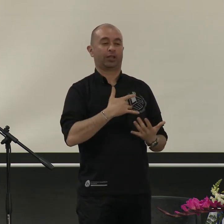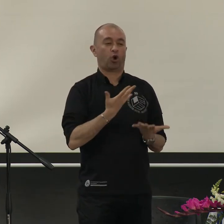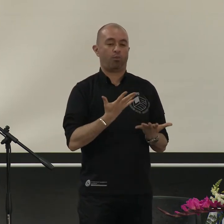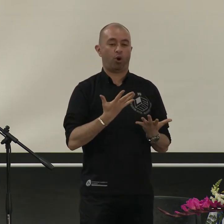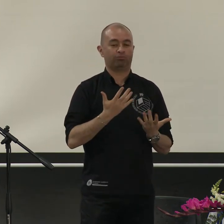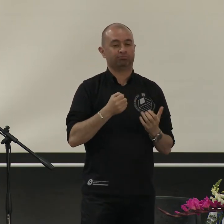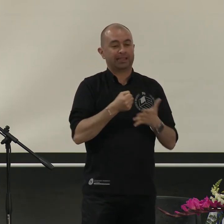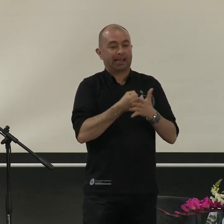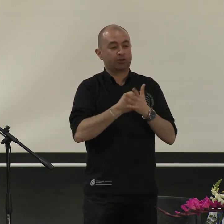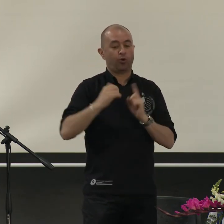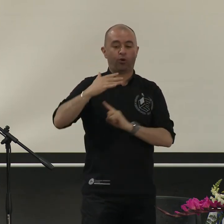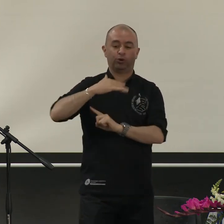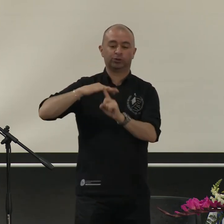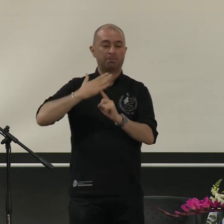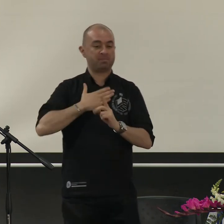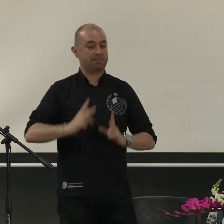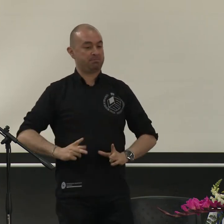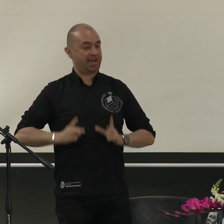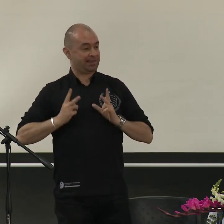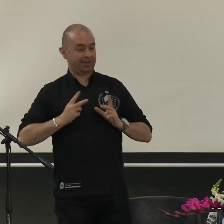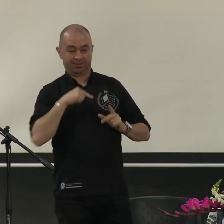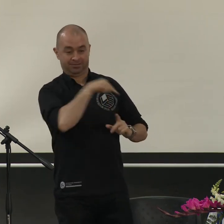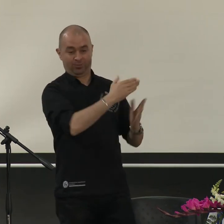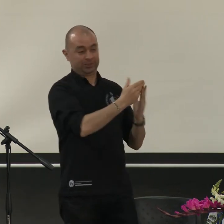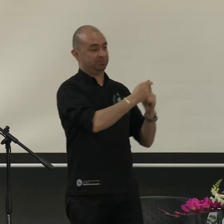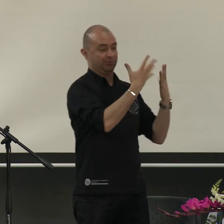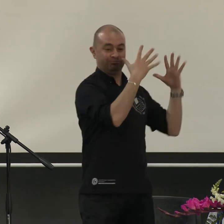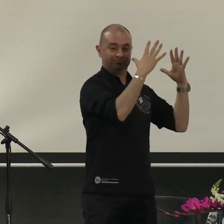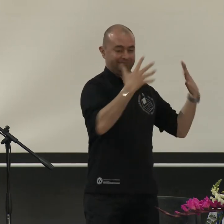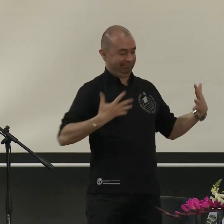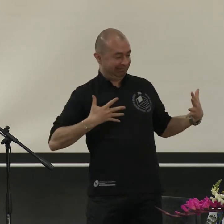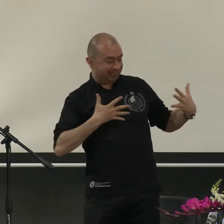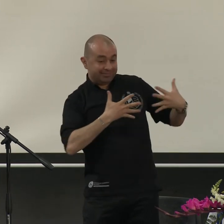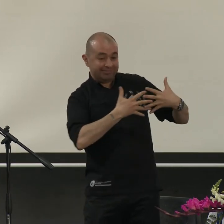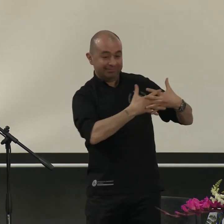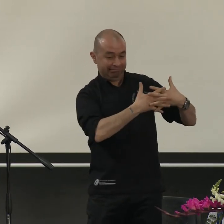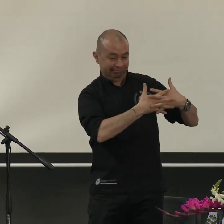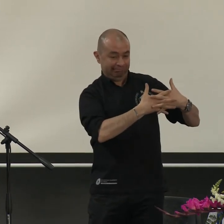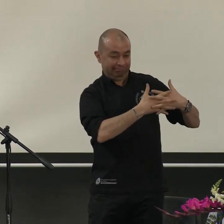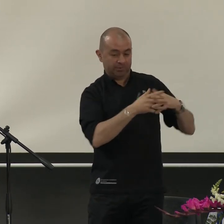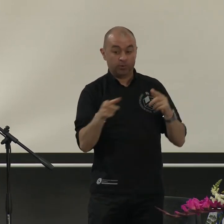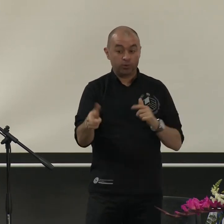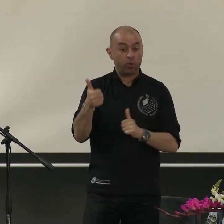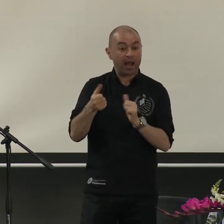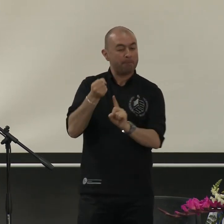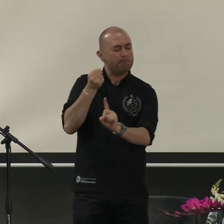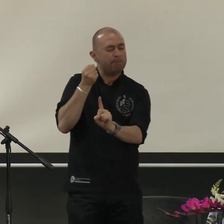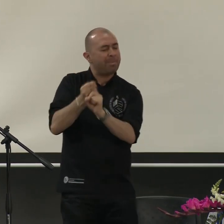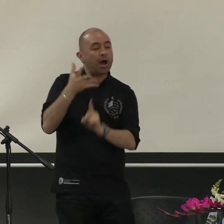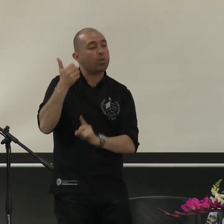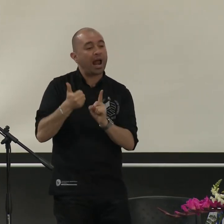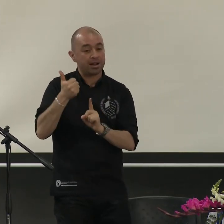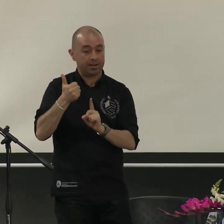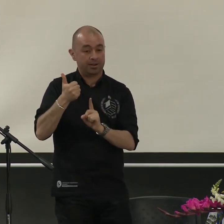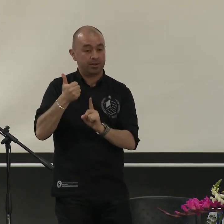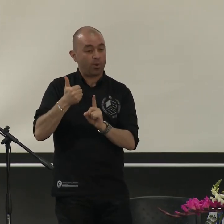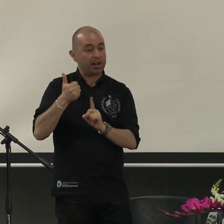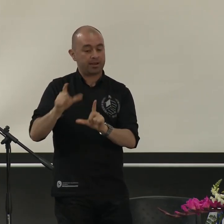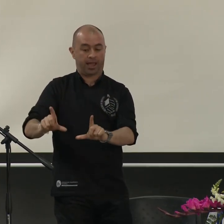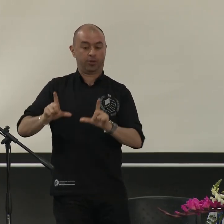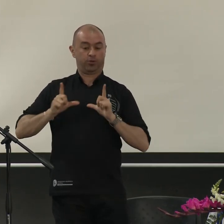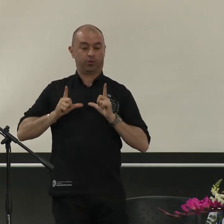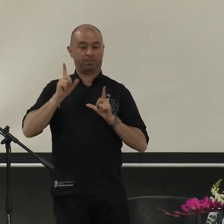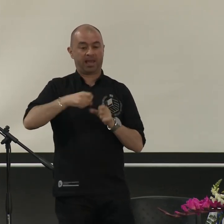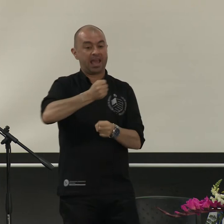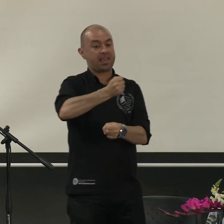cuando a mí me invitaron a decir estas palabras yo quise también mostrarles cuál ha sido el